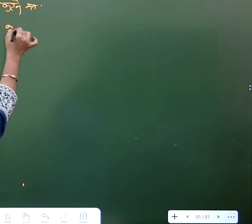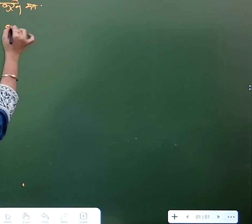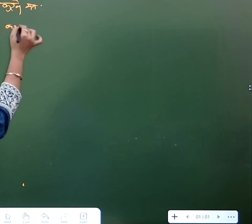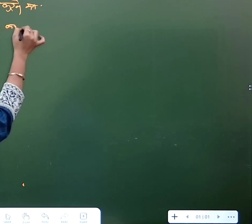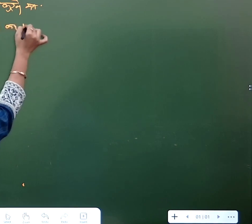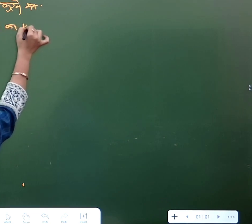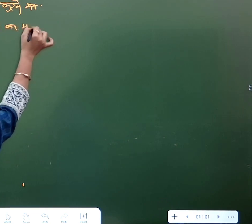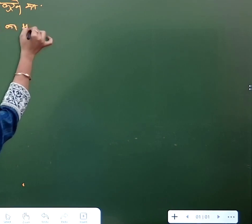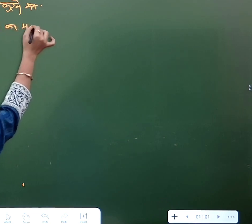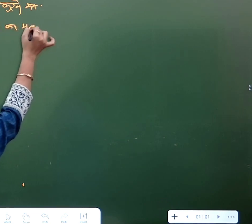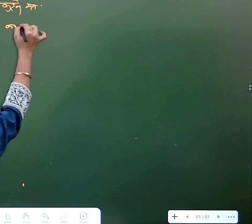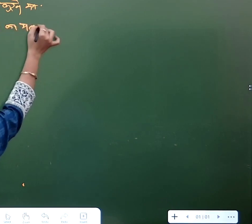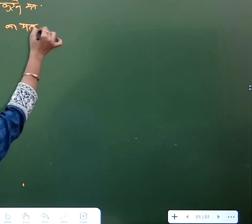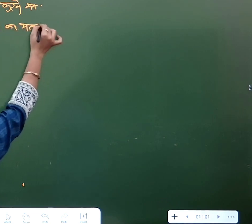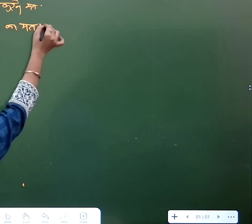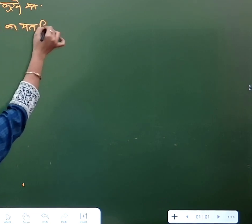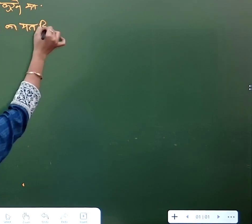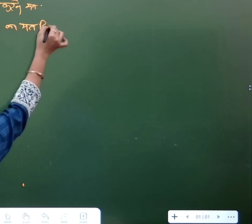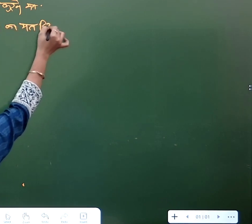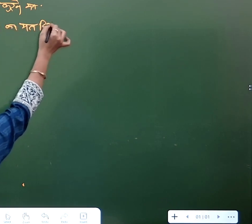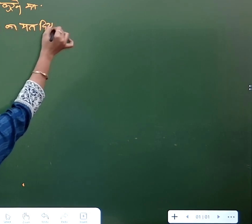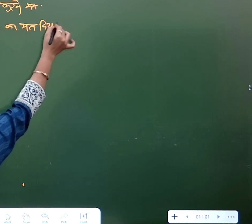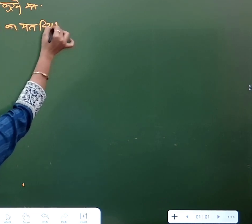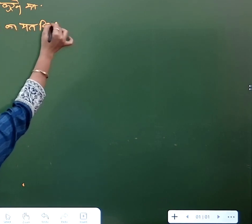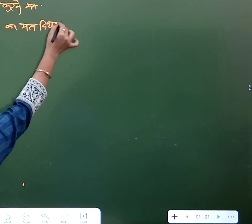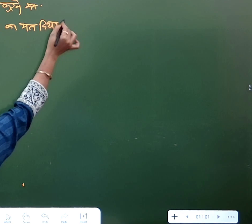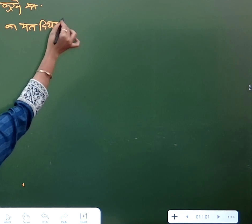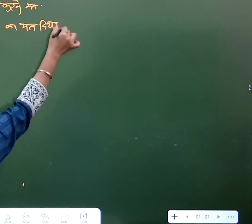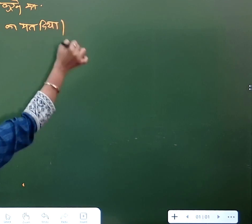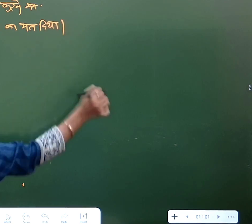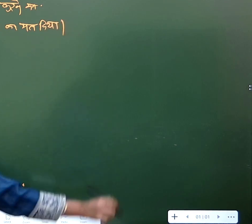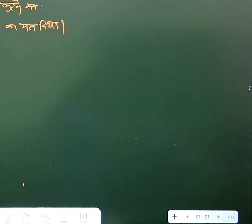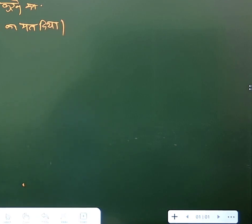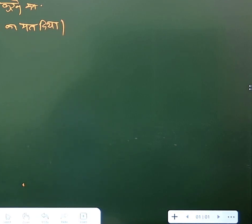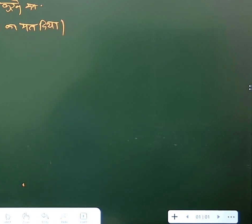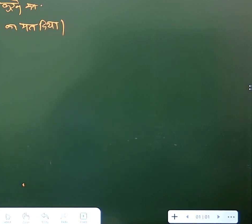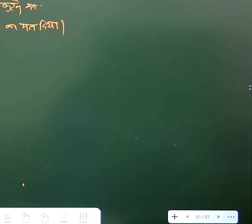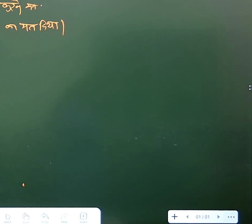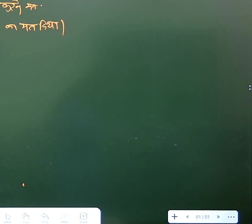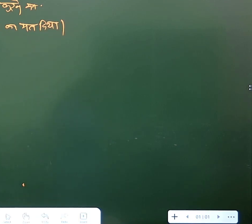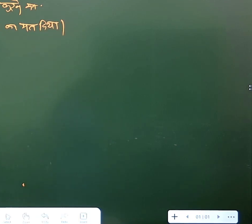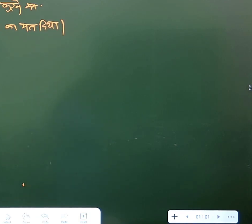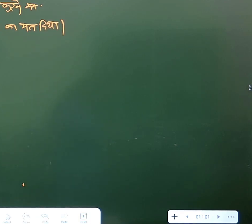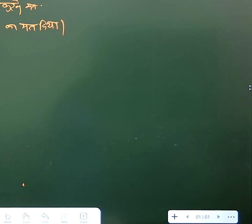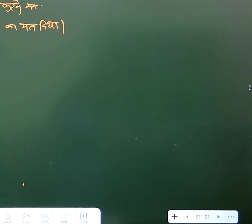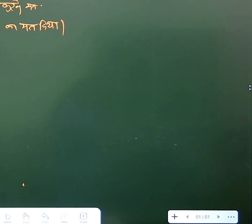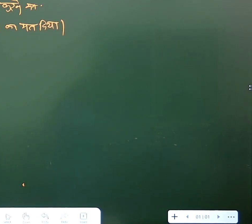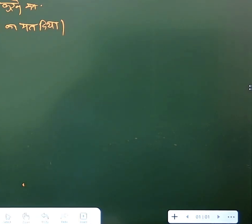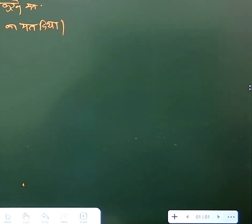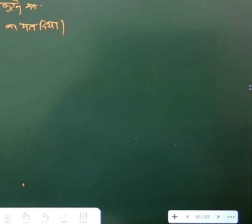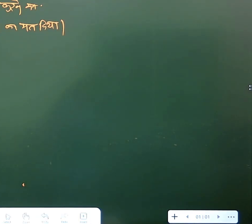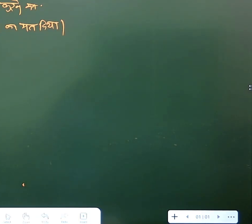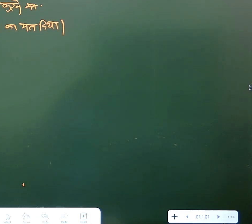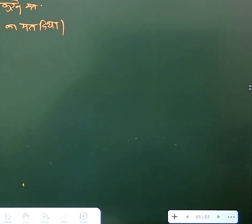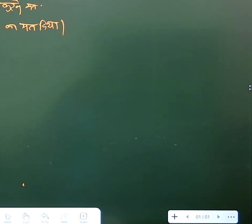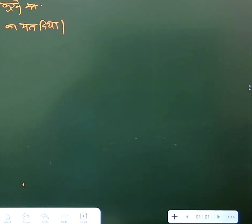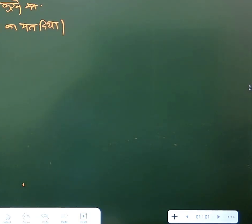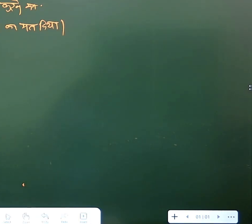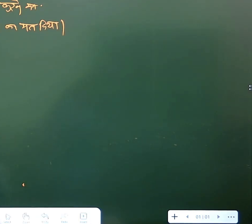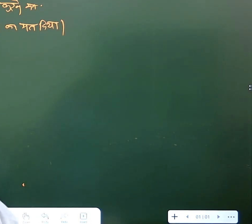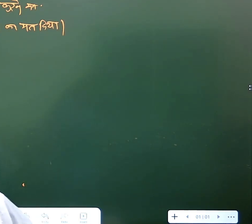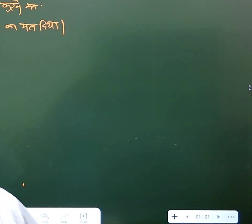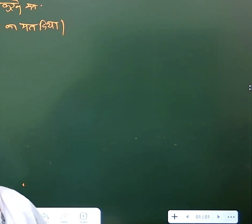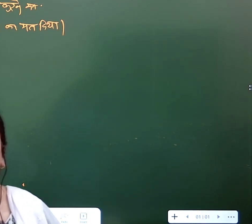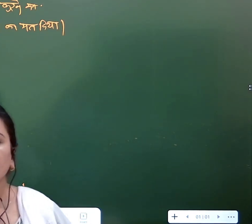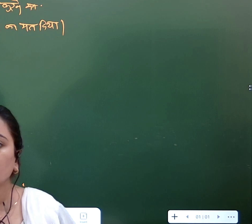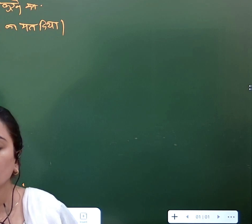अद्वैतवाद का मत दिया था। ठीक, अद्वैतवाद का मत दिया था। अब ये अद्वैतवाद क्या होता है?